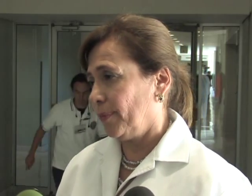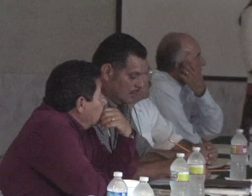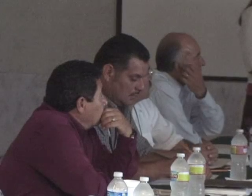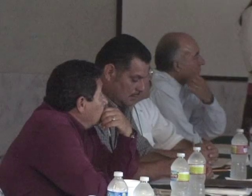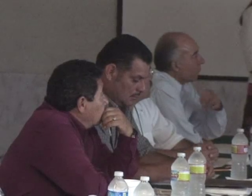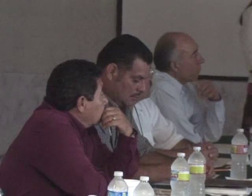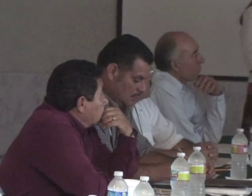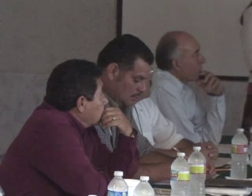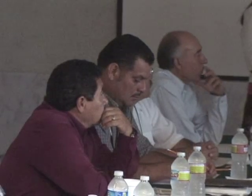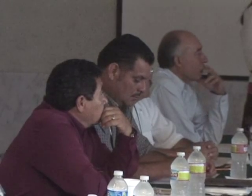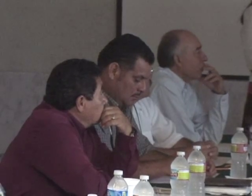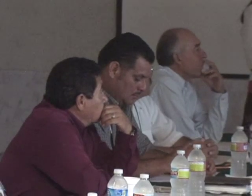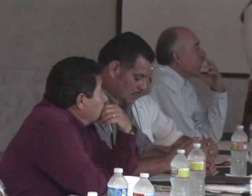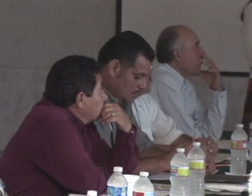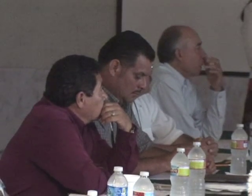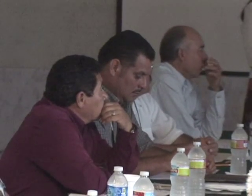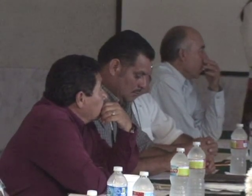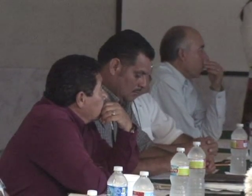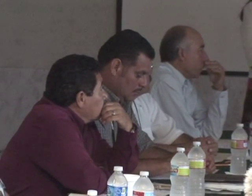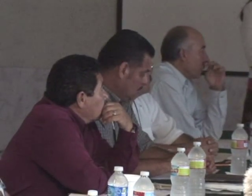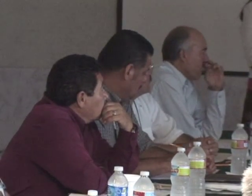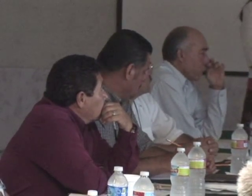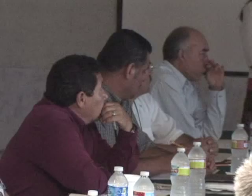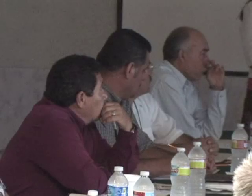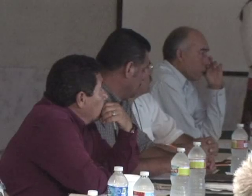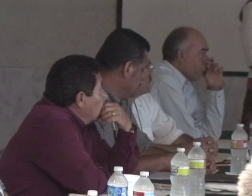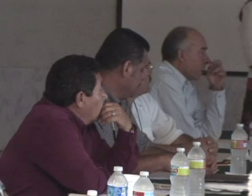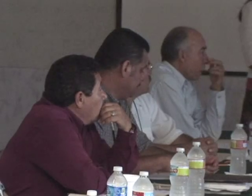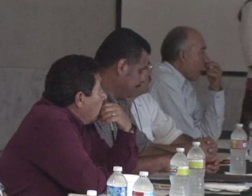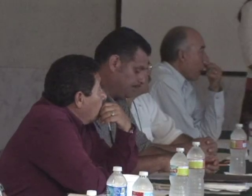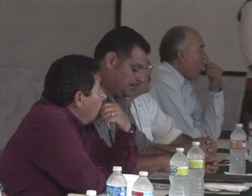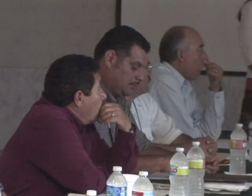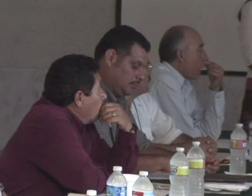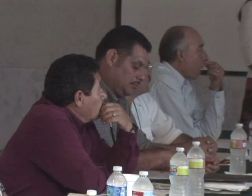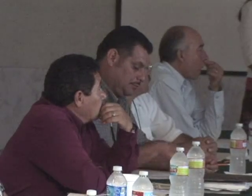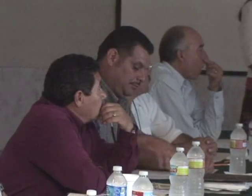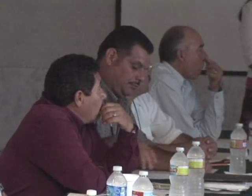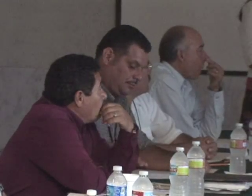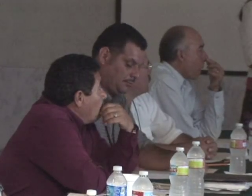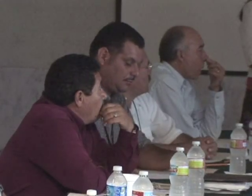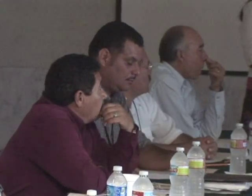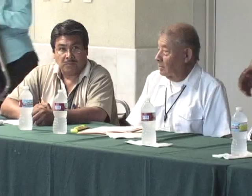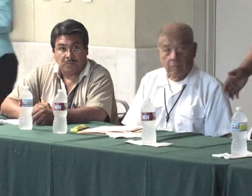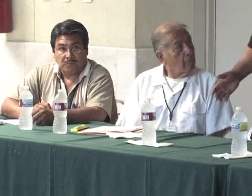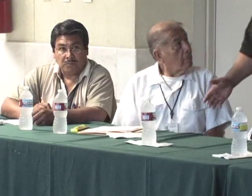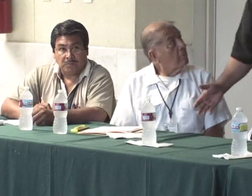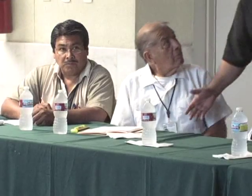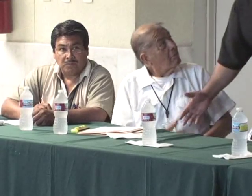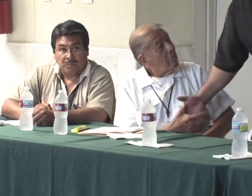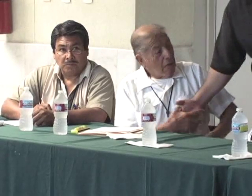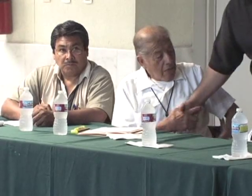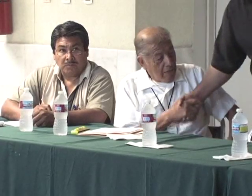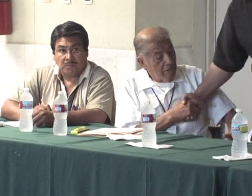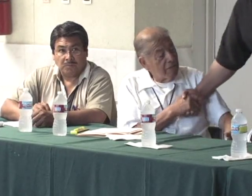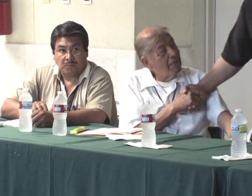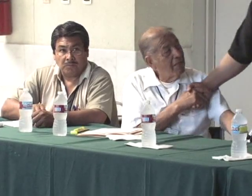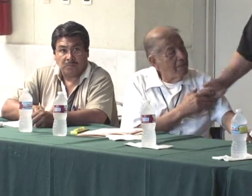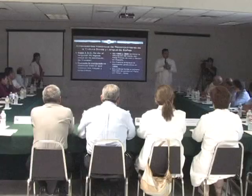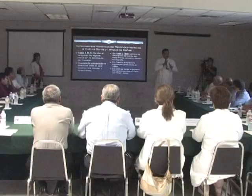Para concretar el proyecto es necesario contar con el número de 1.200 a 2.000 personas con problemas auditivos